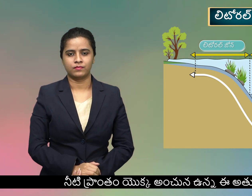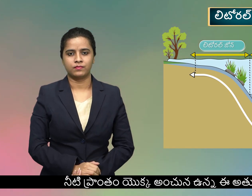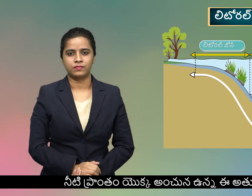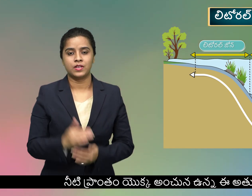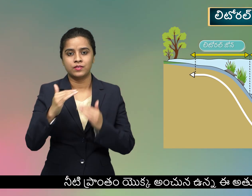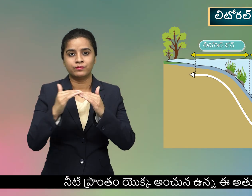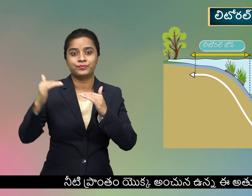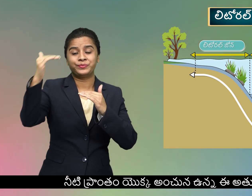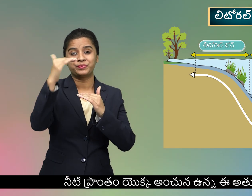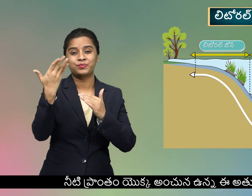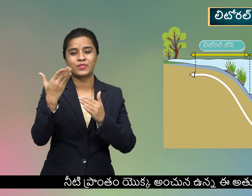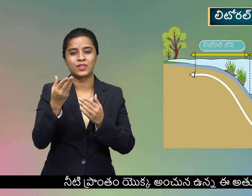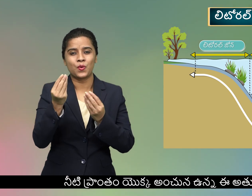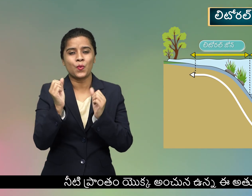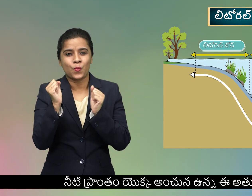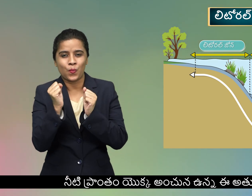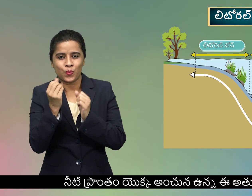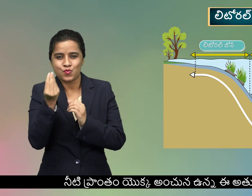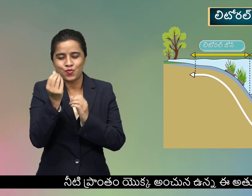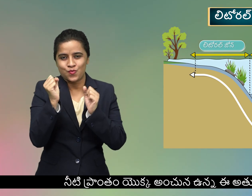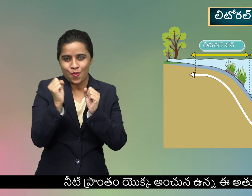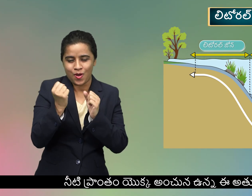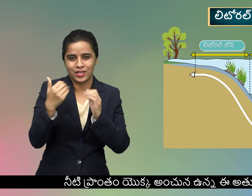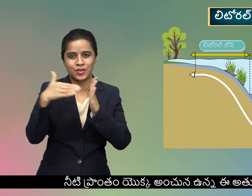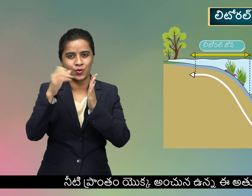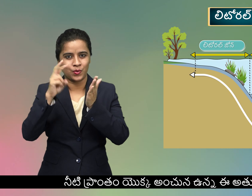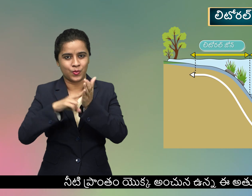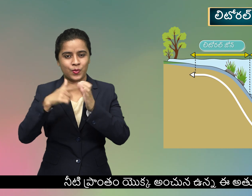నీటి ప్రాంతం యొక్క అంచున ఉన్న ఈ అత్యున్నత